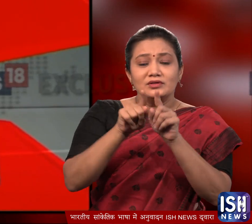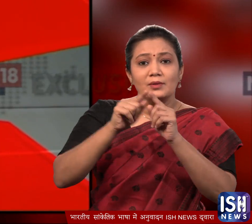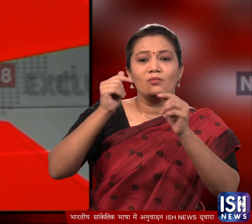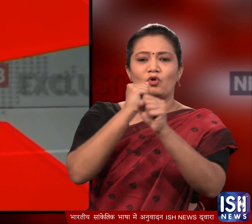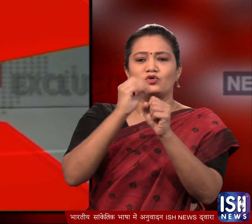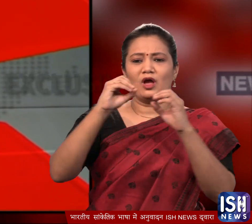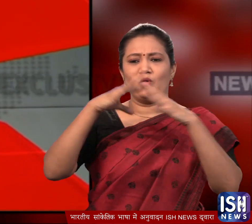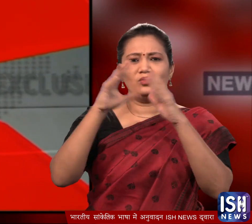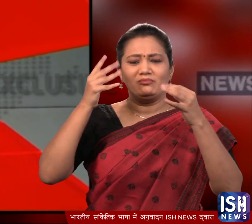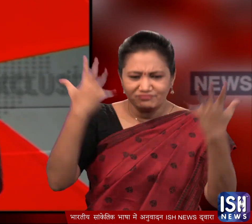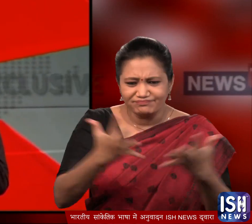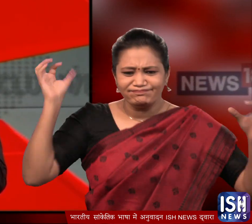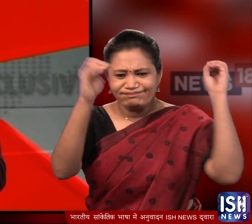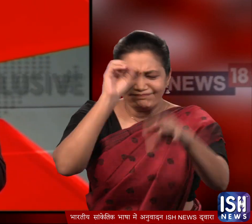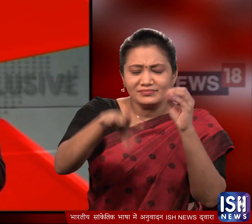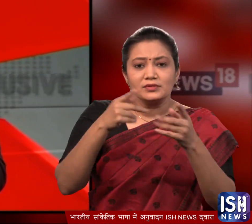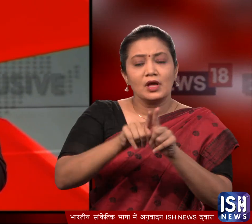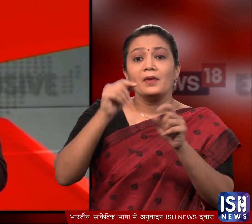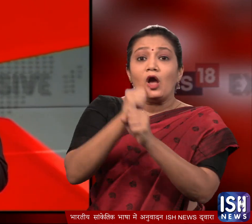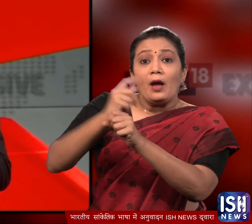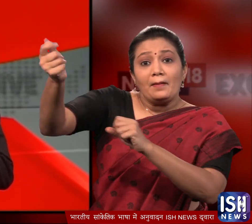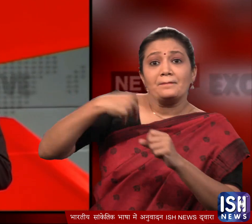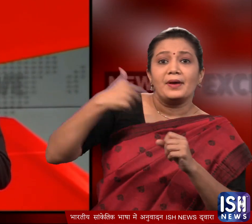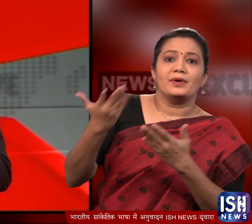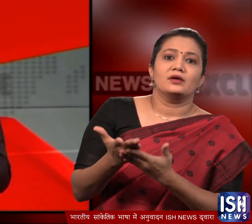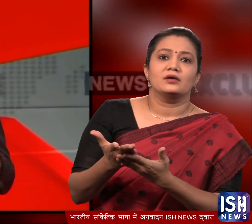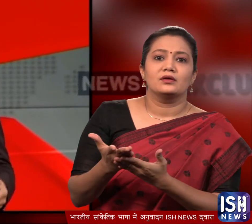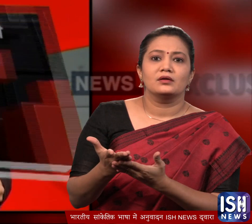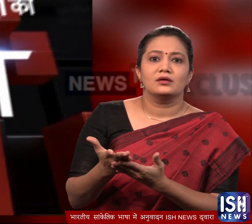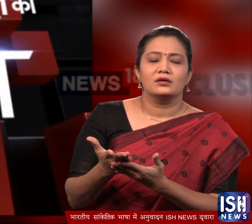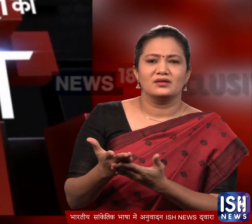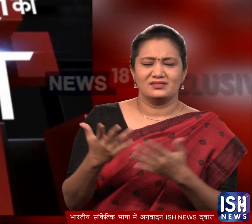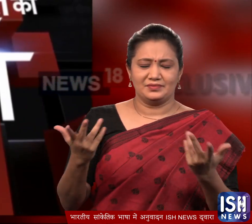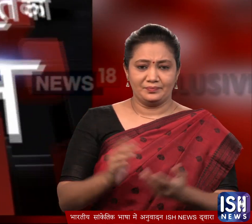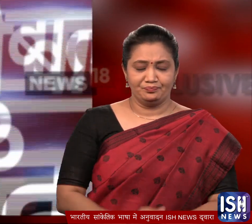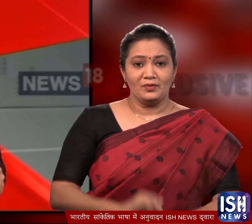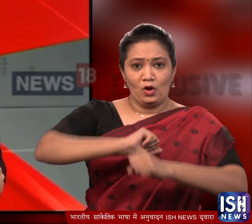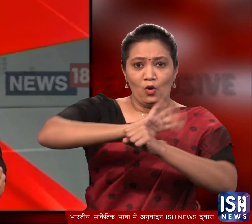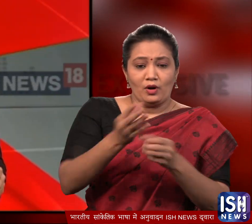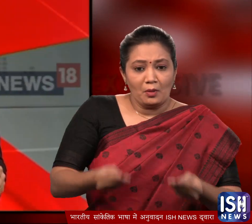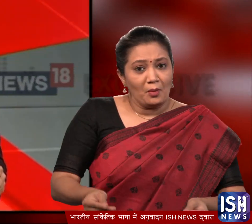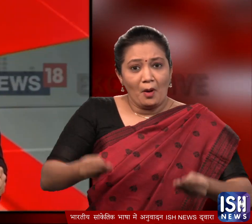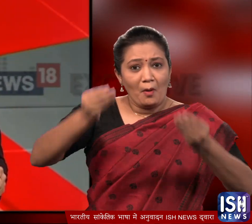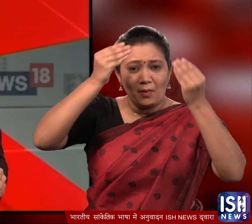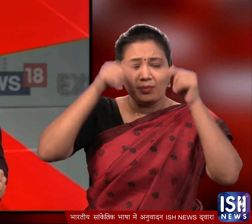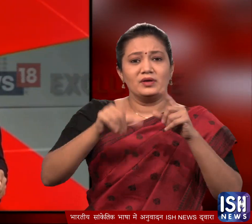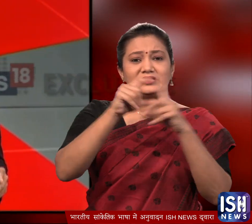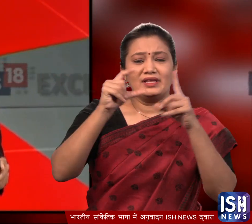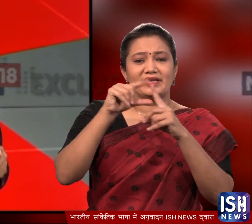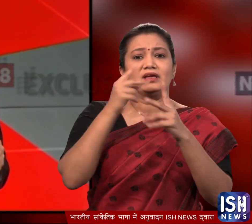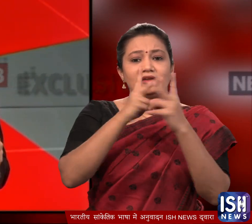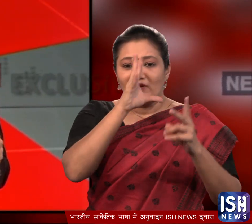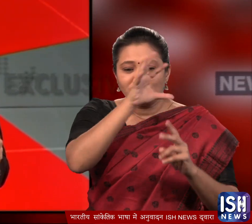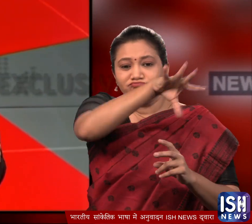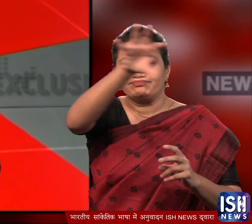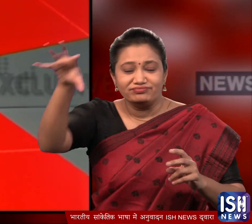जल निगम का गोदाम बना था और सरकारी खाते से किराया भूमाफिया से जुड़े लोग वसूल रहे थे। कोरोना के दोबारा बढ़ते खतरे को देखते हुए